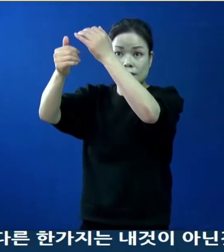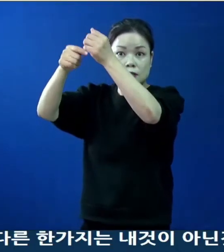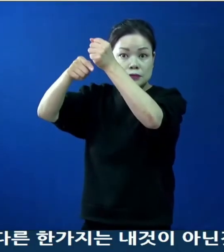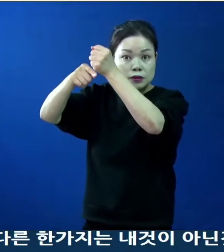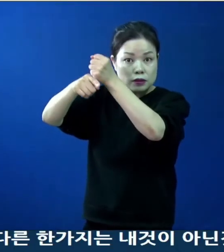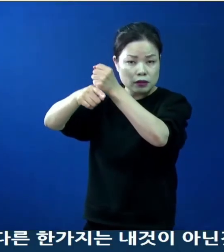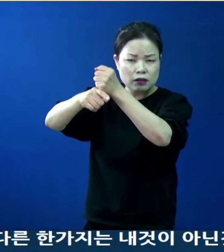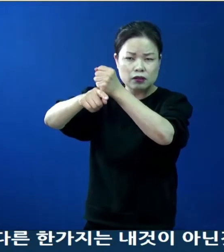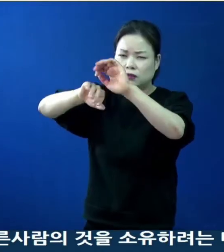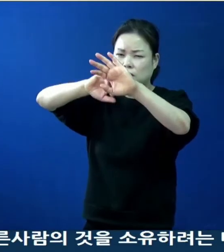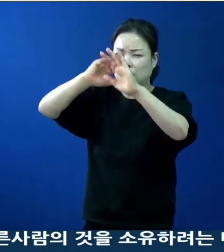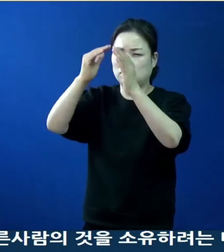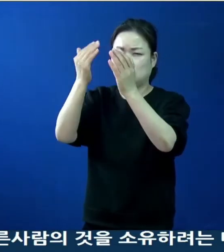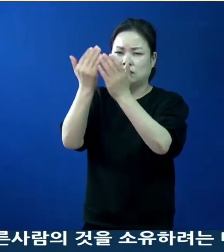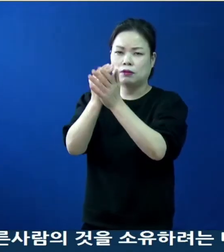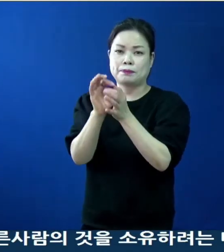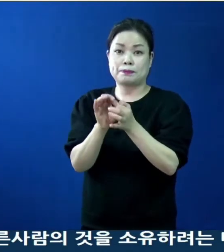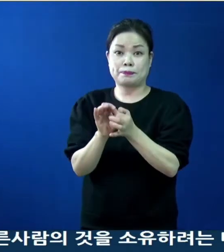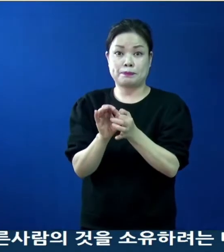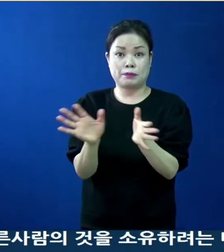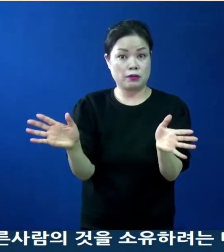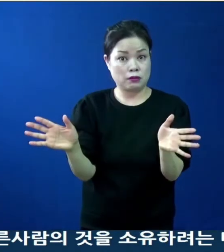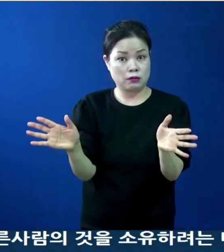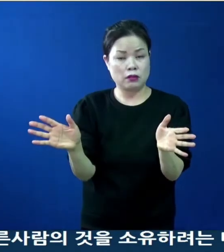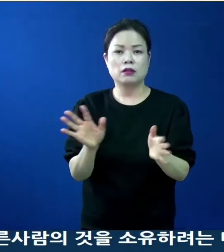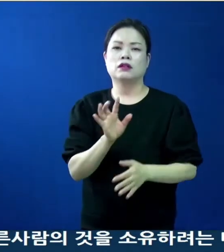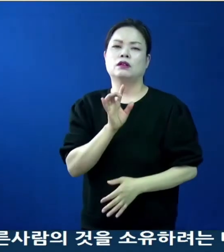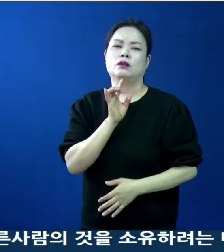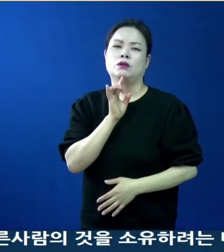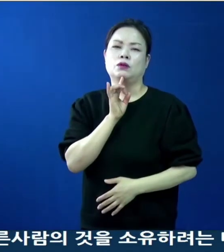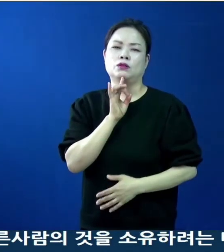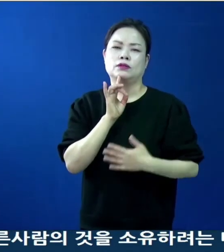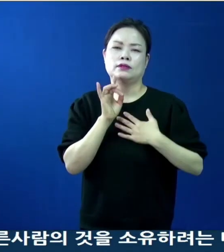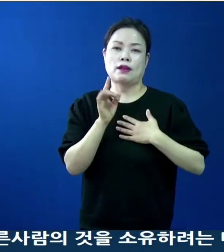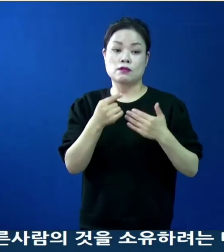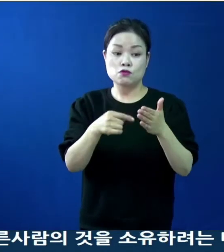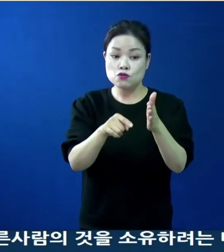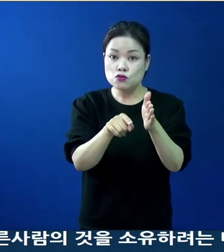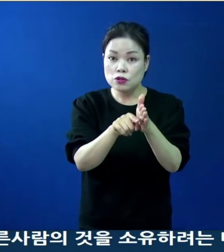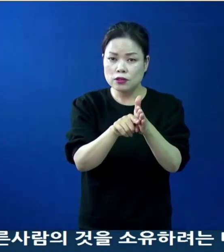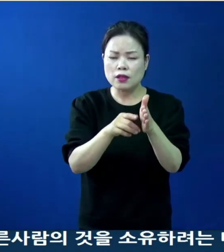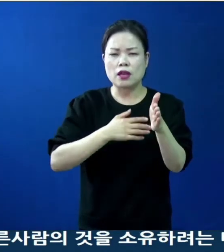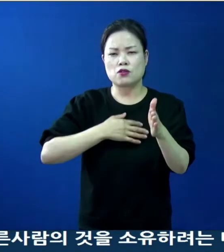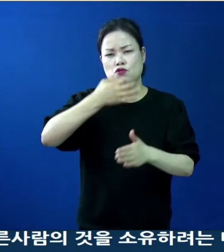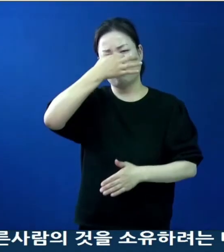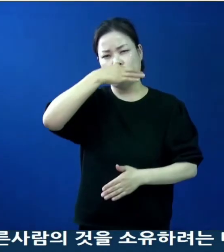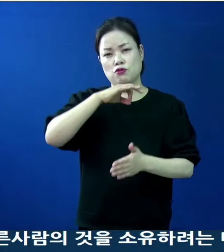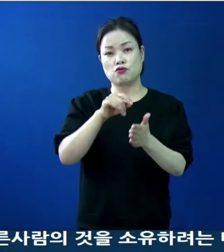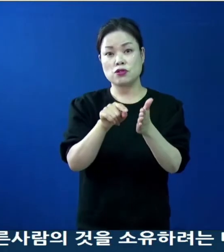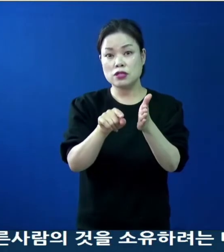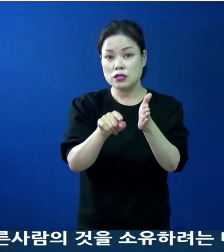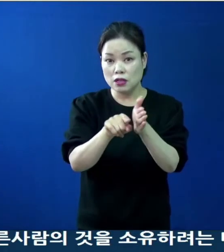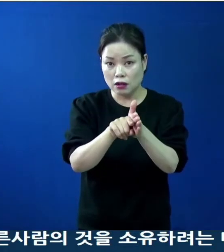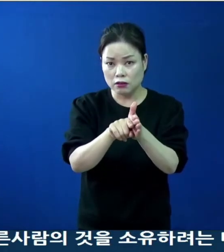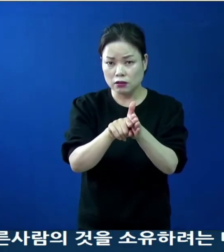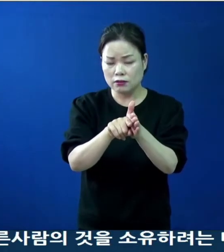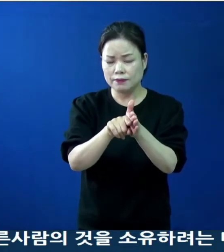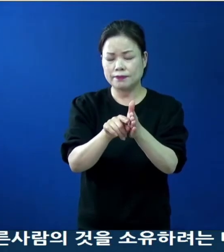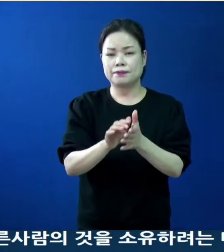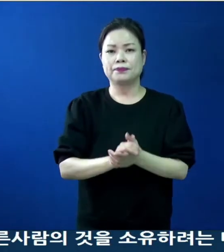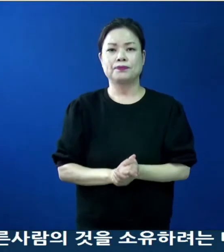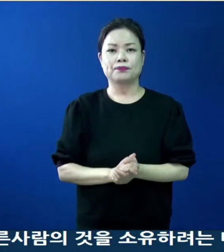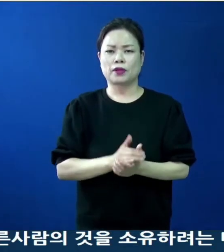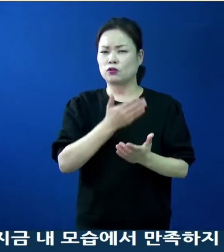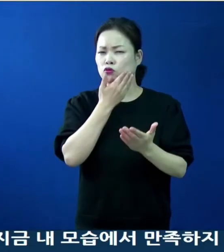뜻과 전혀 상관이 없습니다. 오직 나를 위해서, 내 유익을 위한 마음이라는 것을 알 수 있습니다.